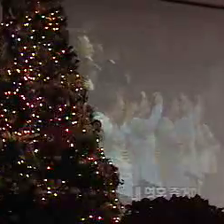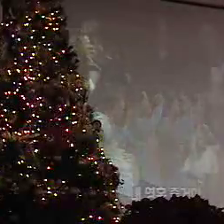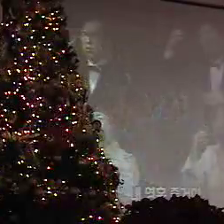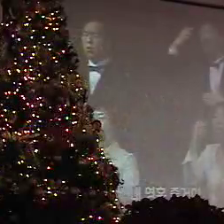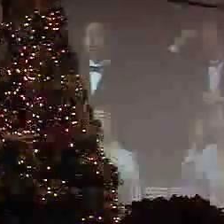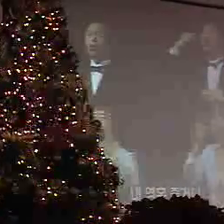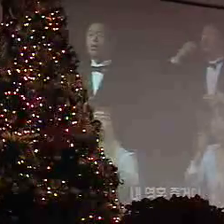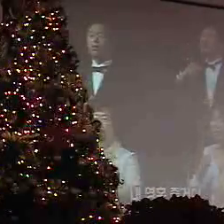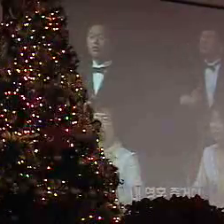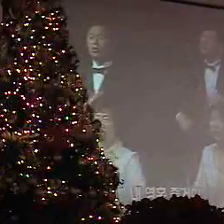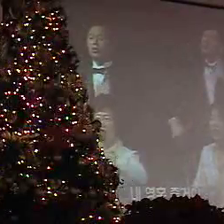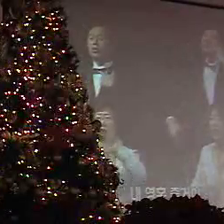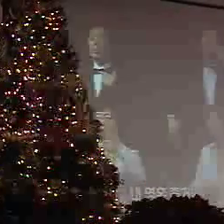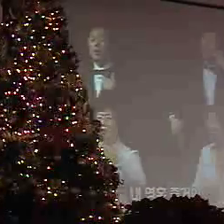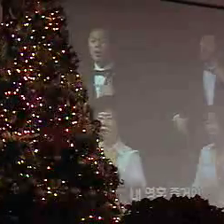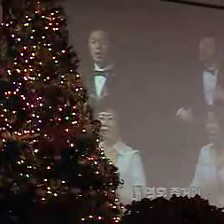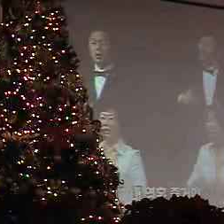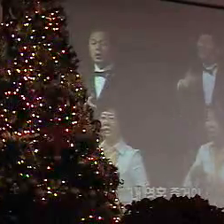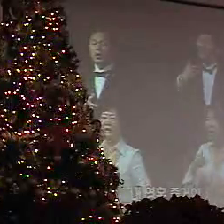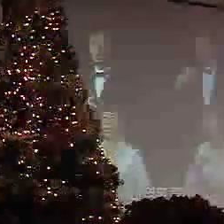내 영혼